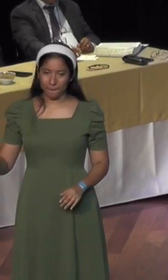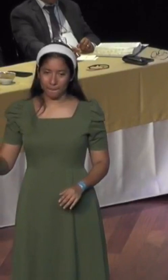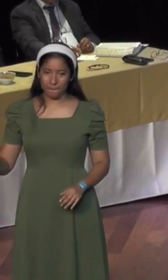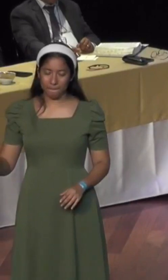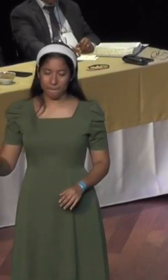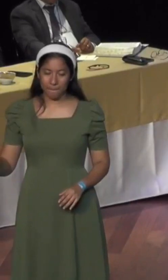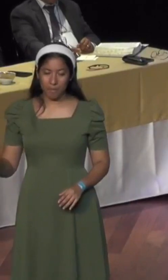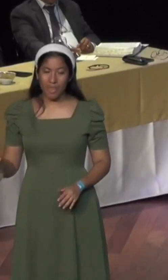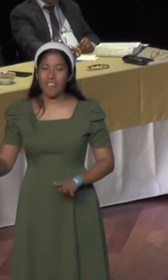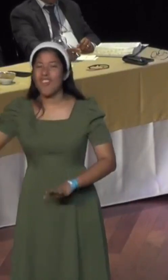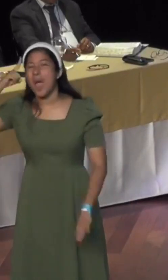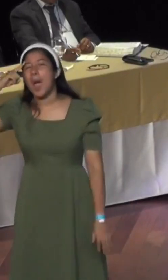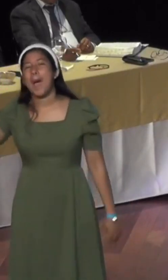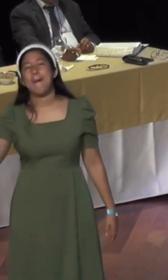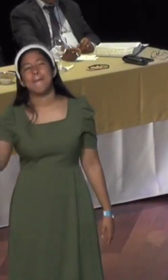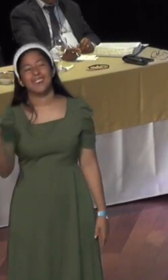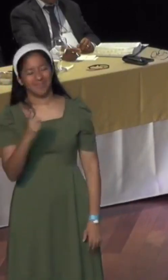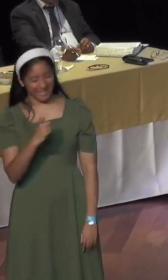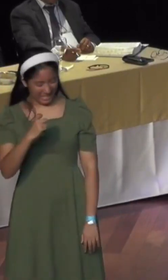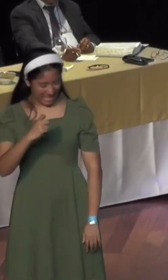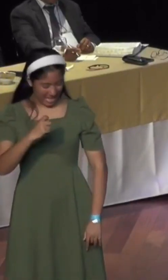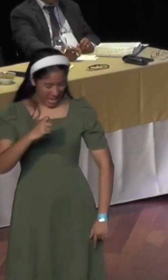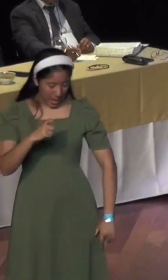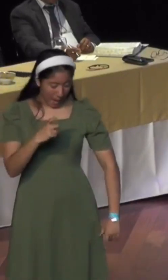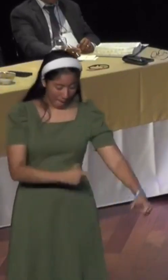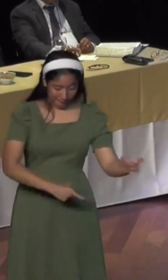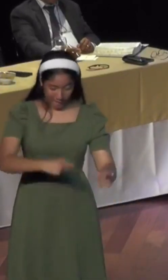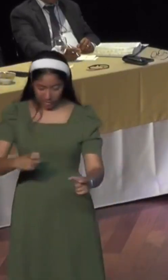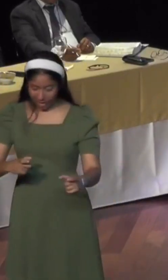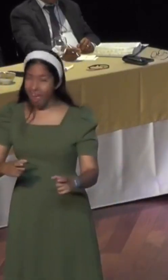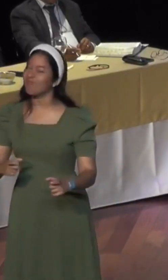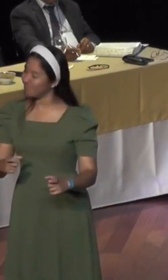Tal es el pensamiento del hombre, tal es él.